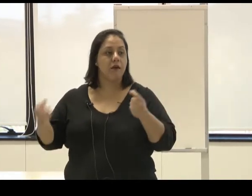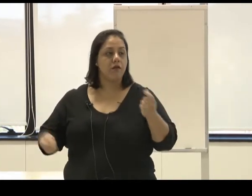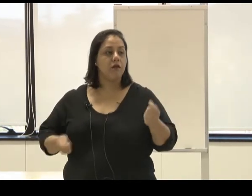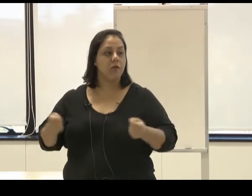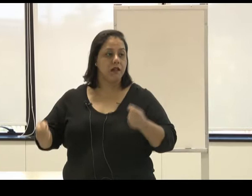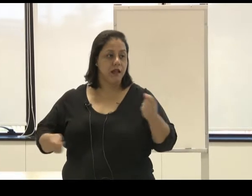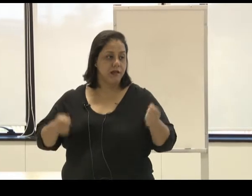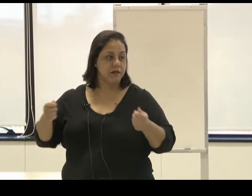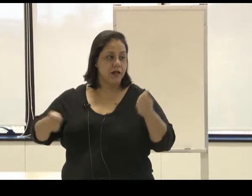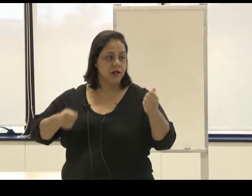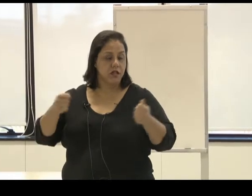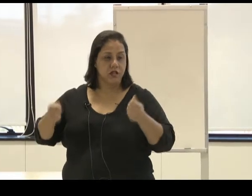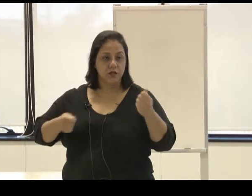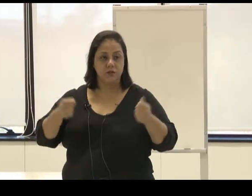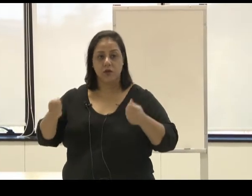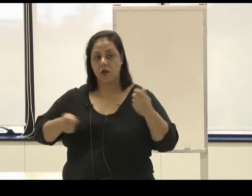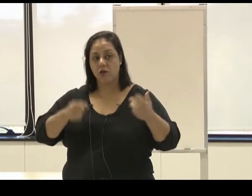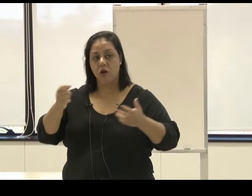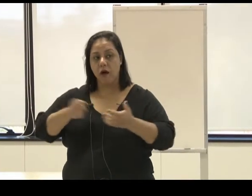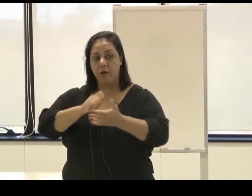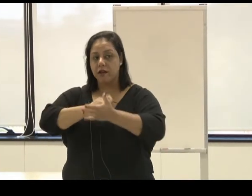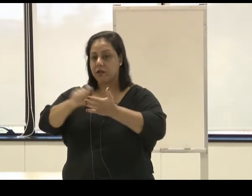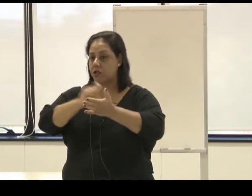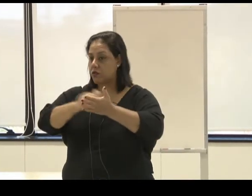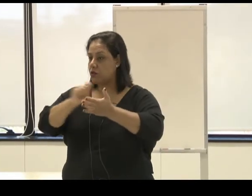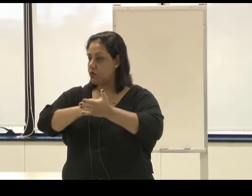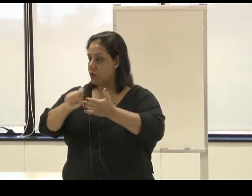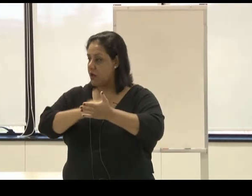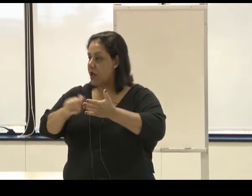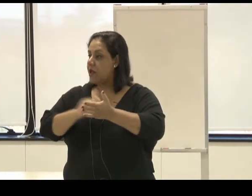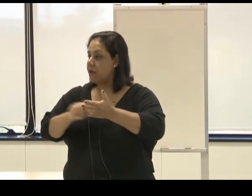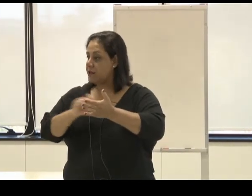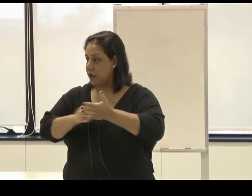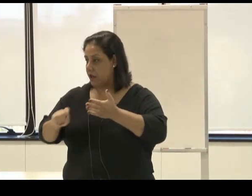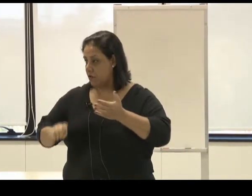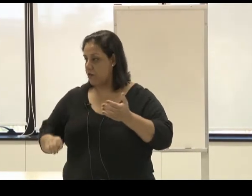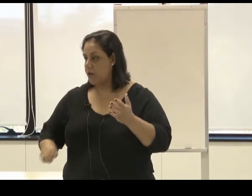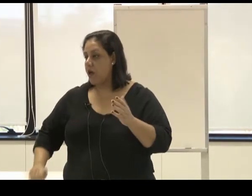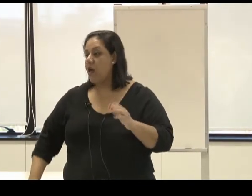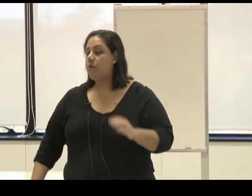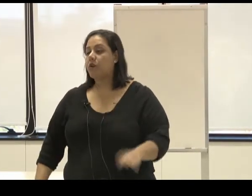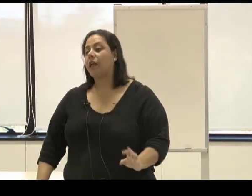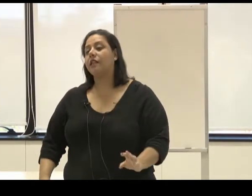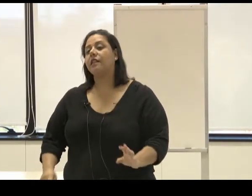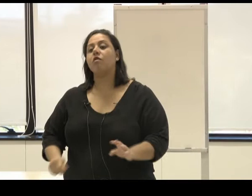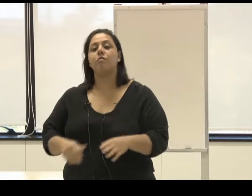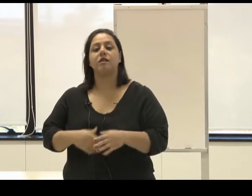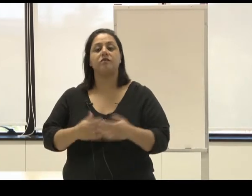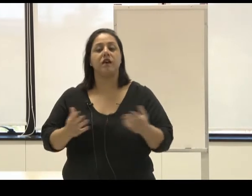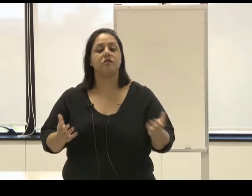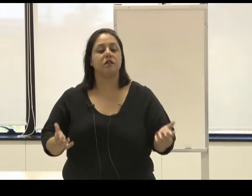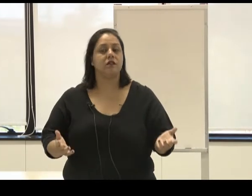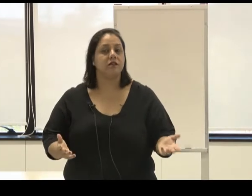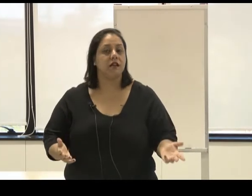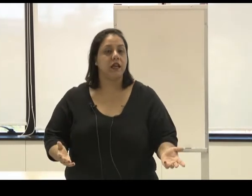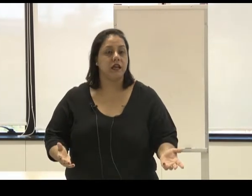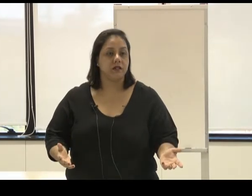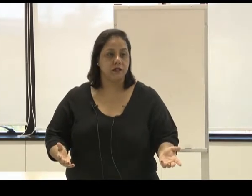não obedece a gente, porque o normal é que seja tudo escrito. Por que é tão mais fácil dentro das igrejas,